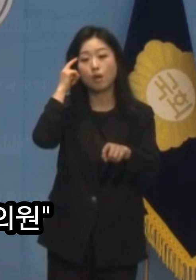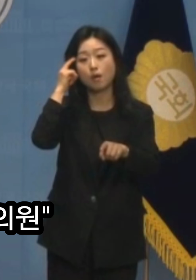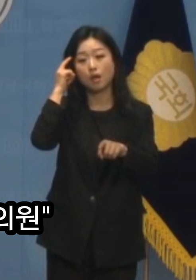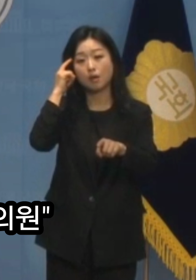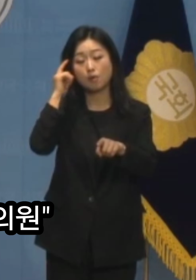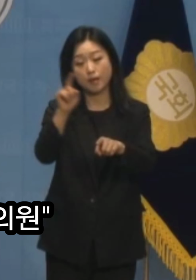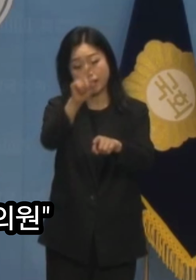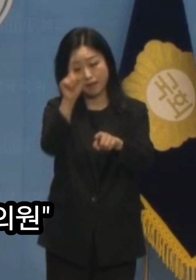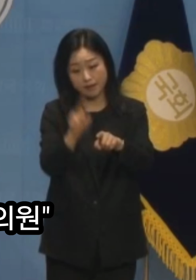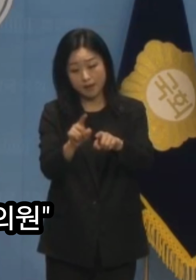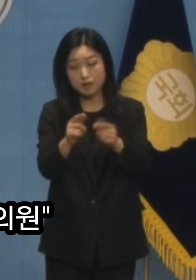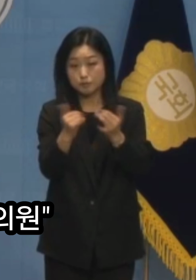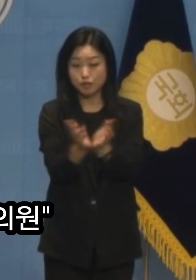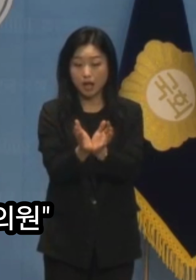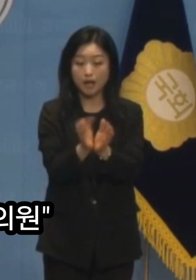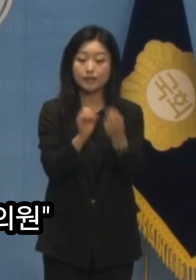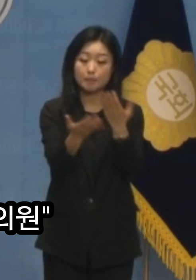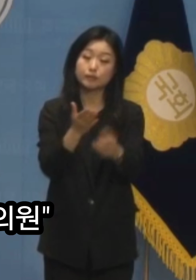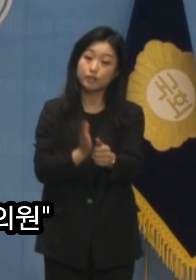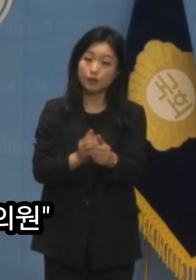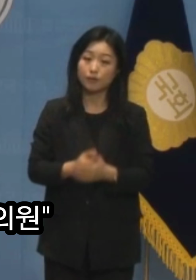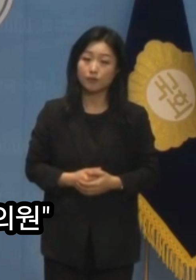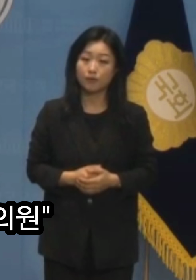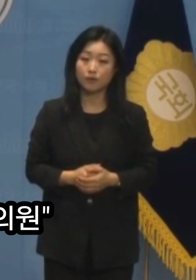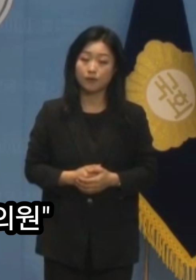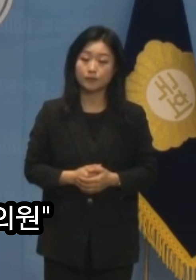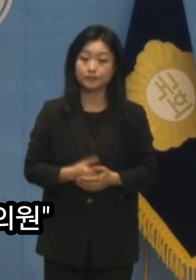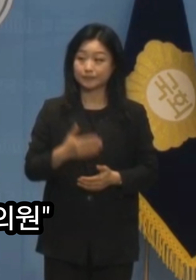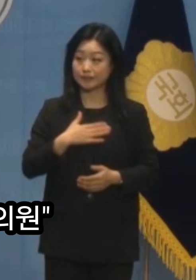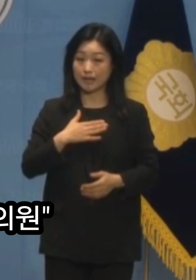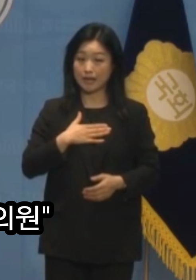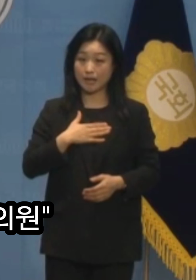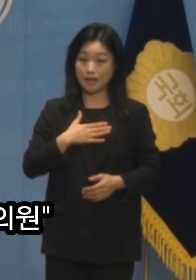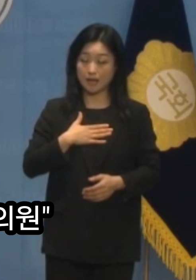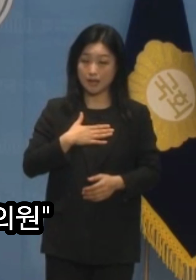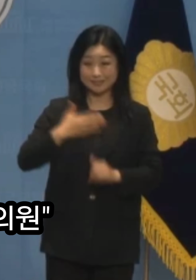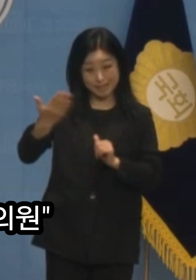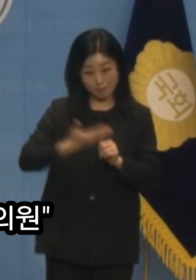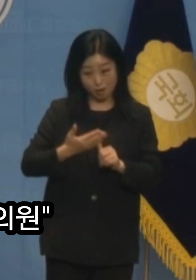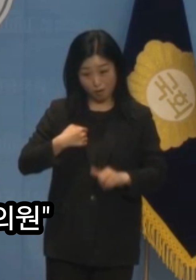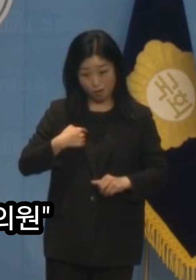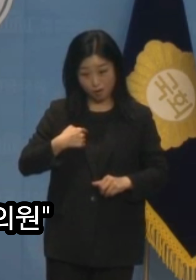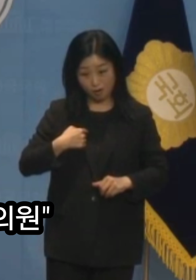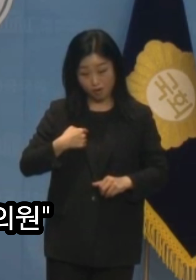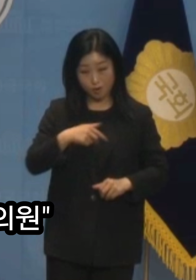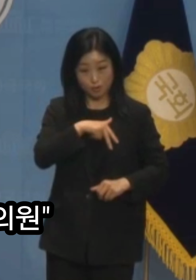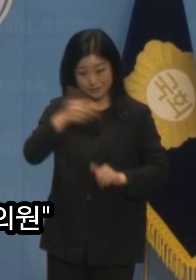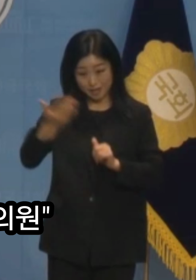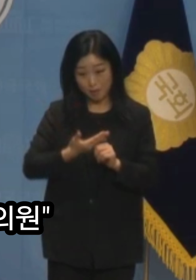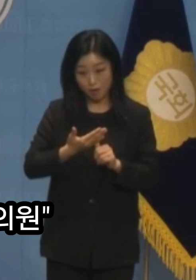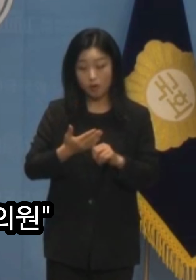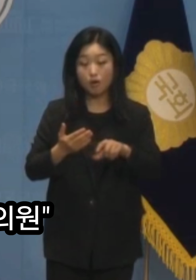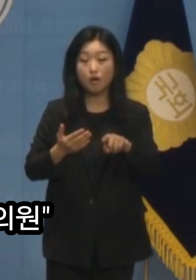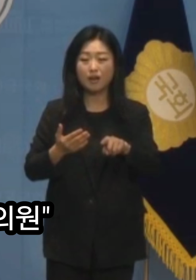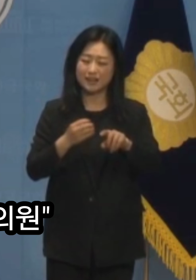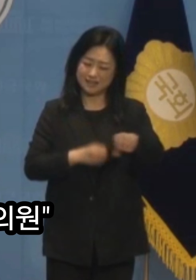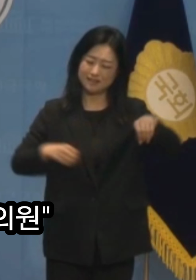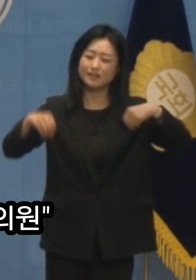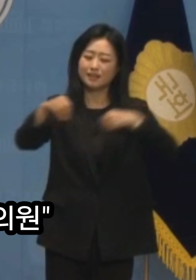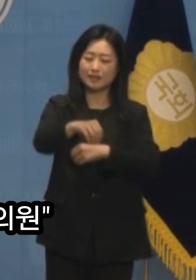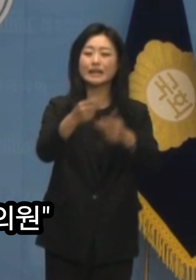않습니까 민주당은 대답해 보십시오 저 한교 의원을 재명 하는데 진정 재명 당해야 할